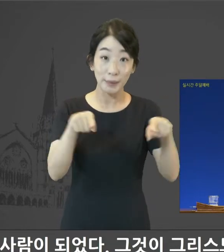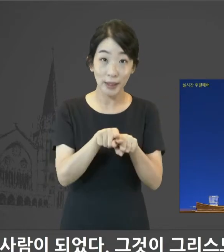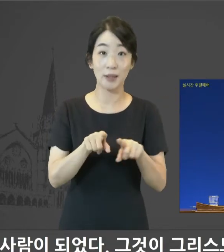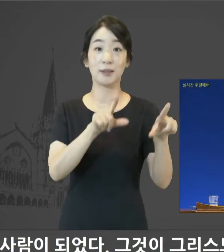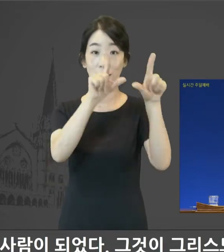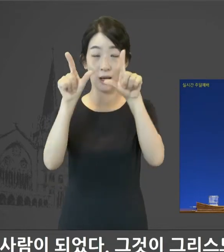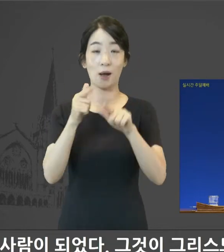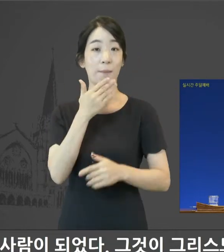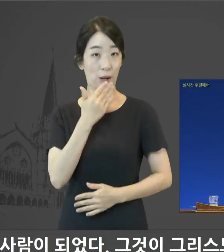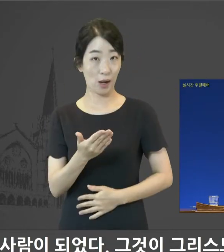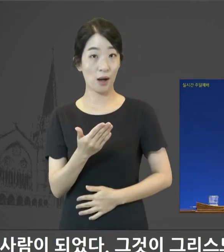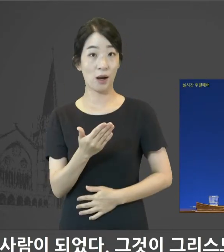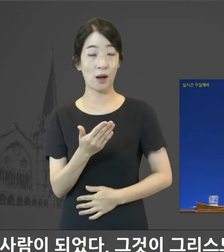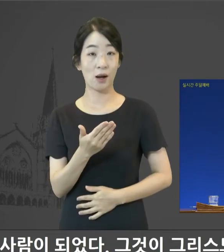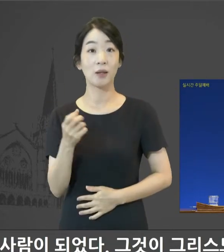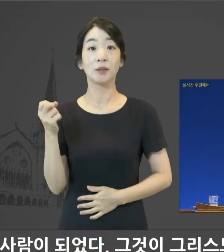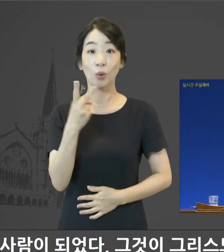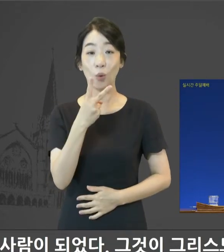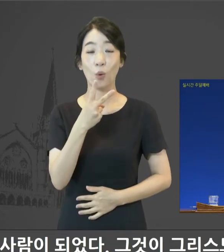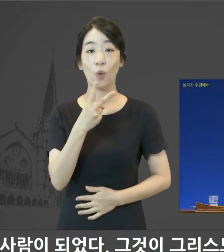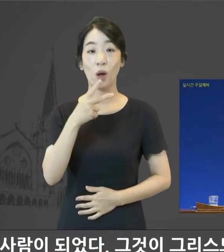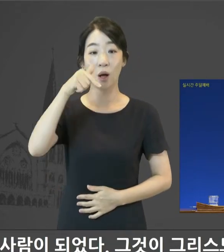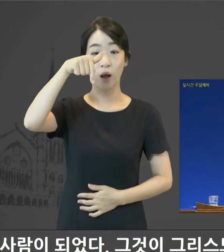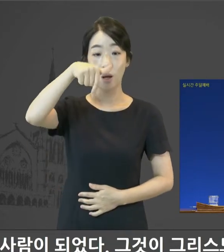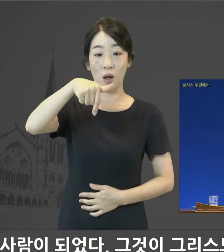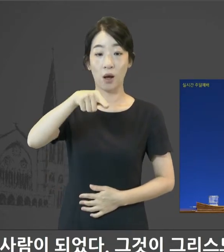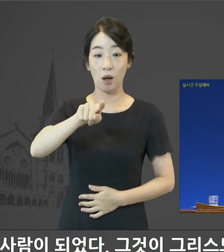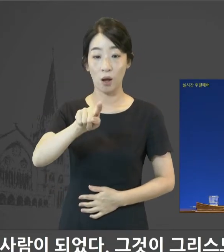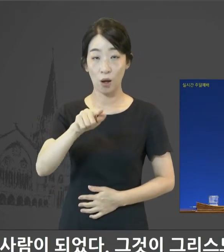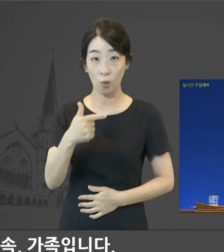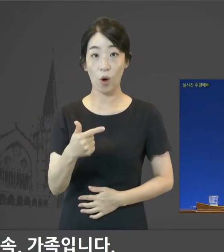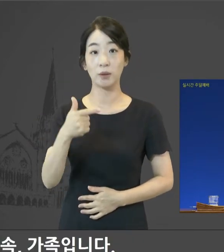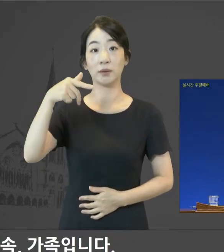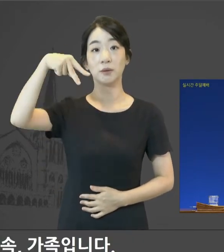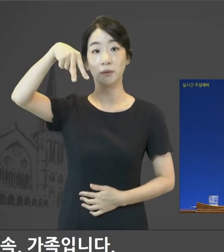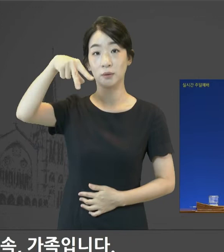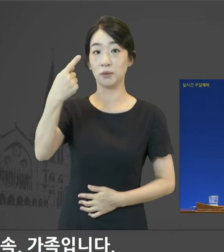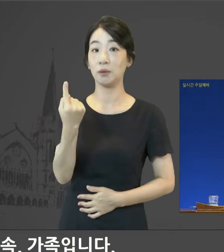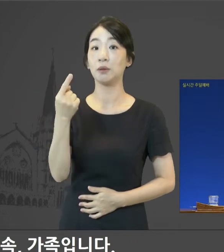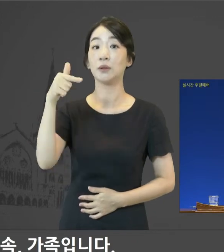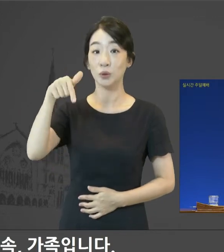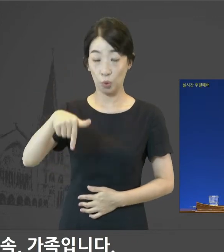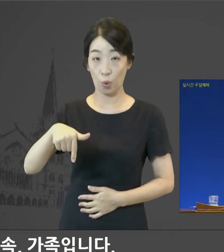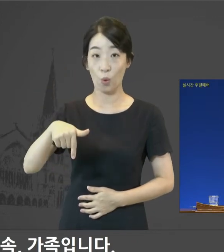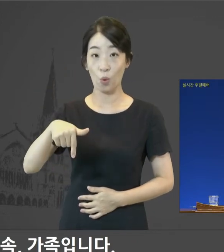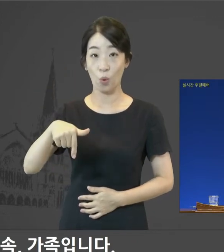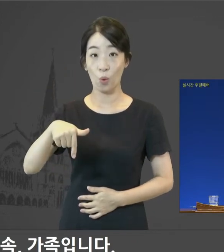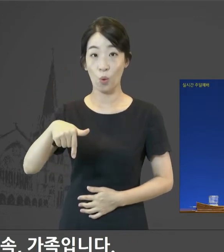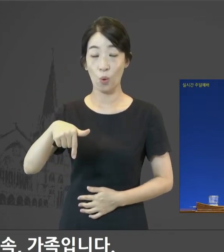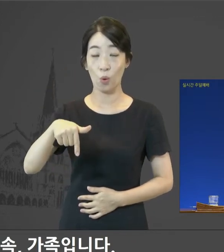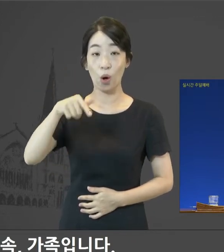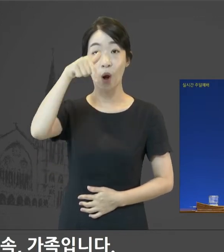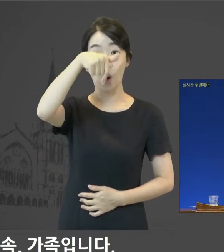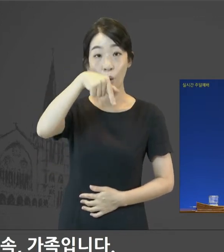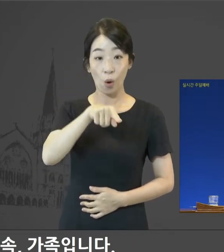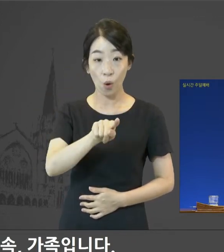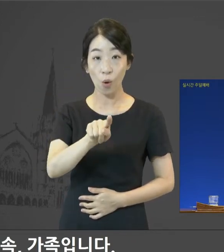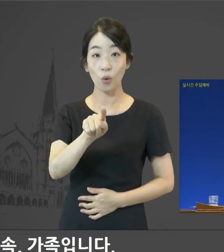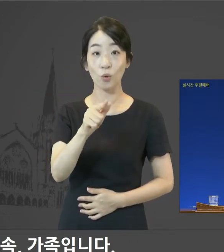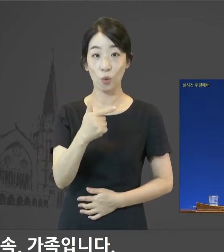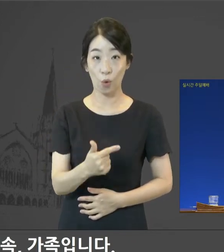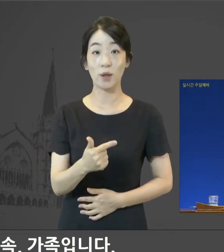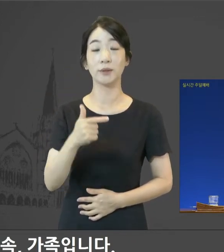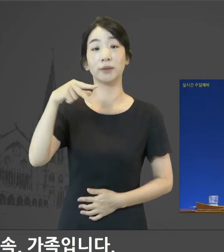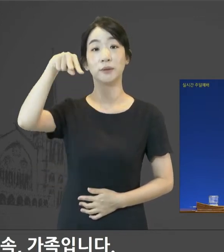그 다음 두 번째, 권속 가족이란 말입니다. 권속 가족. 자, 이제 요 두 정체성